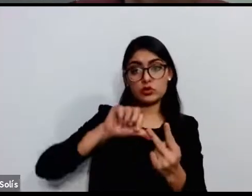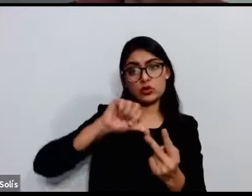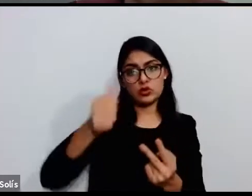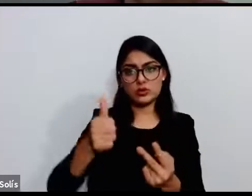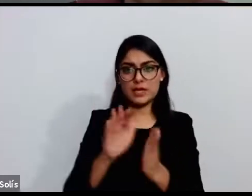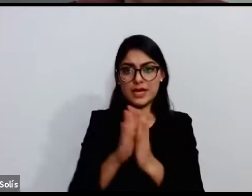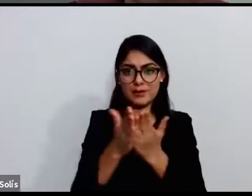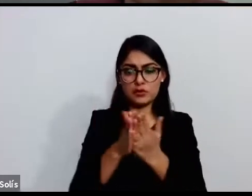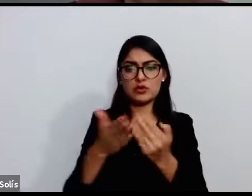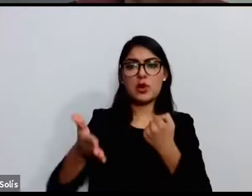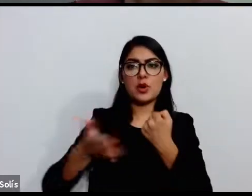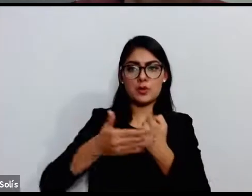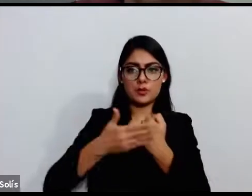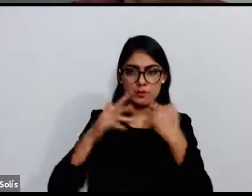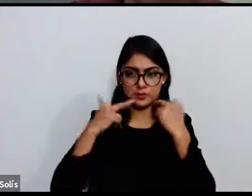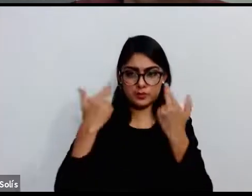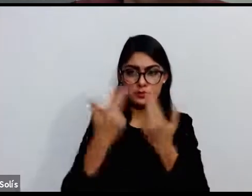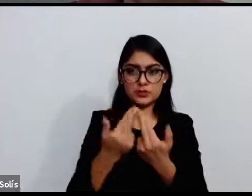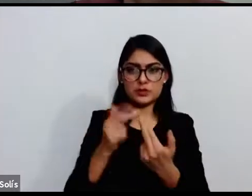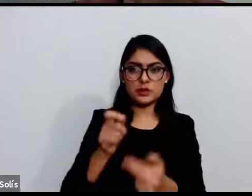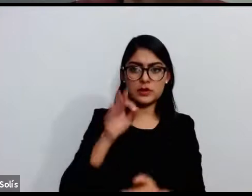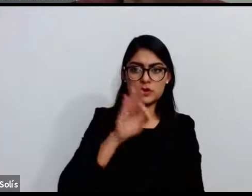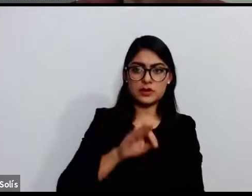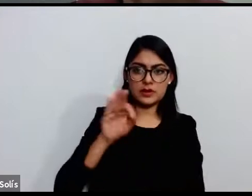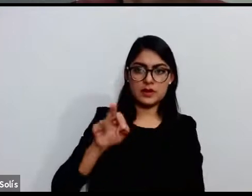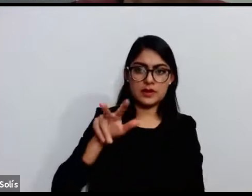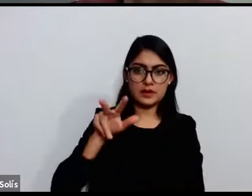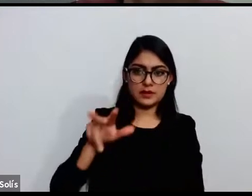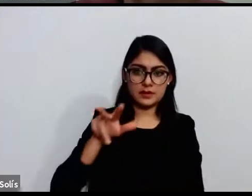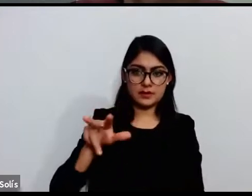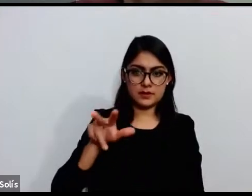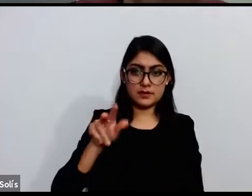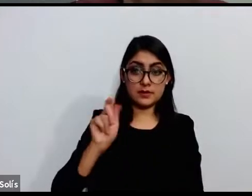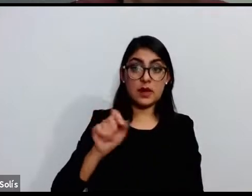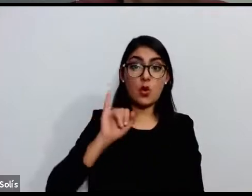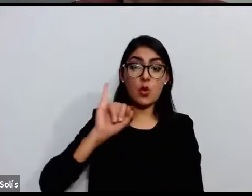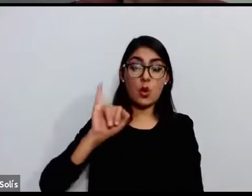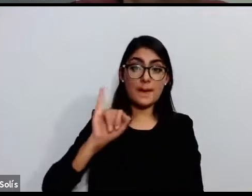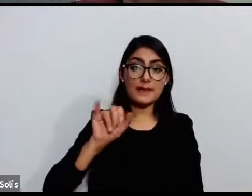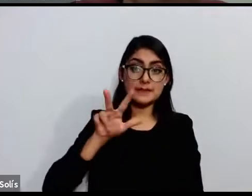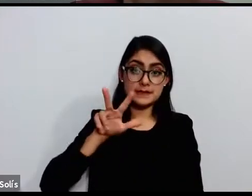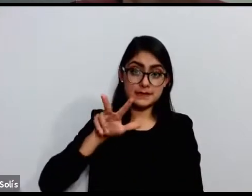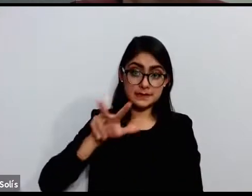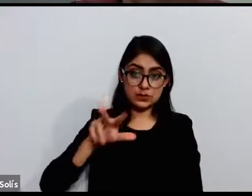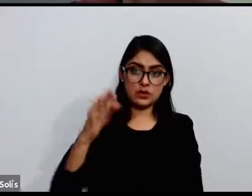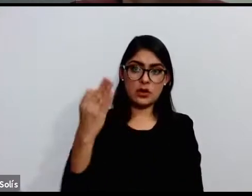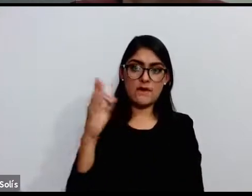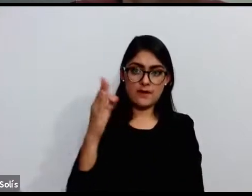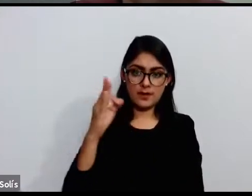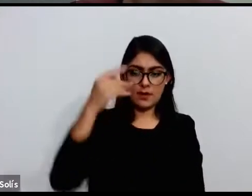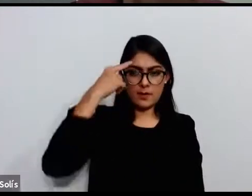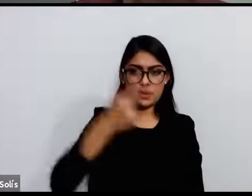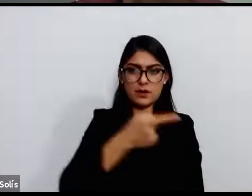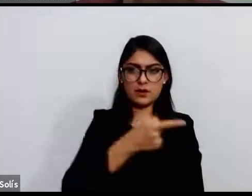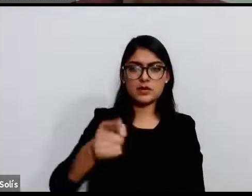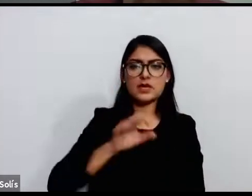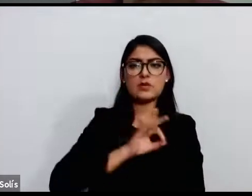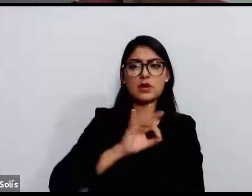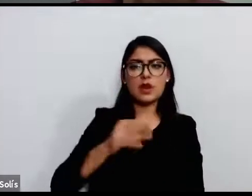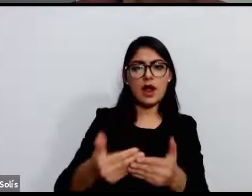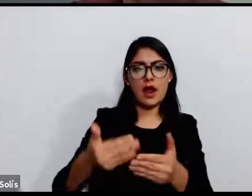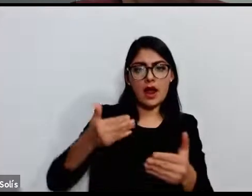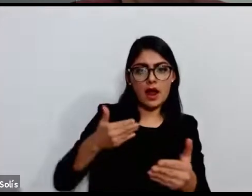la próxima sesión del 18, para la próxima sesión del jueves 18 de febrero también, para que la puedan consultar